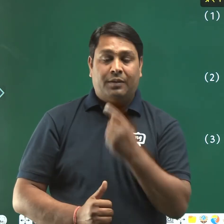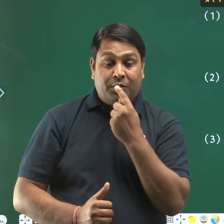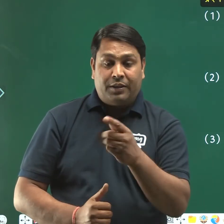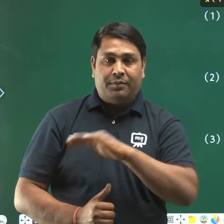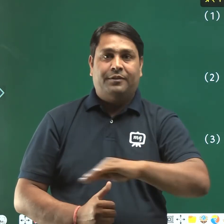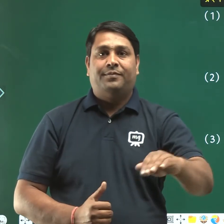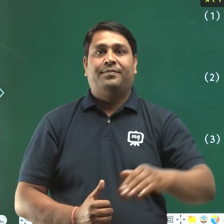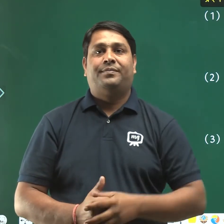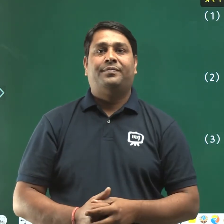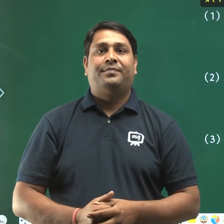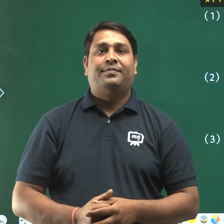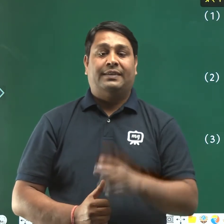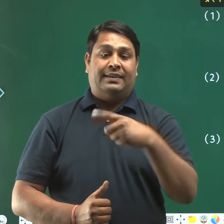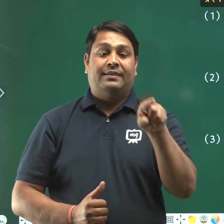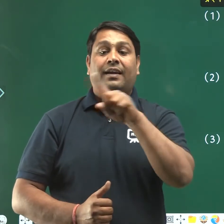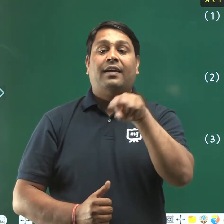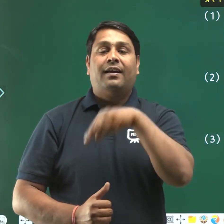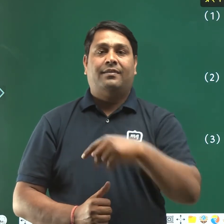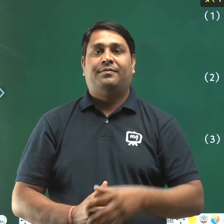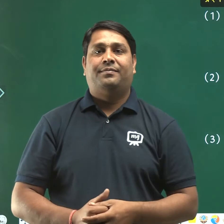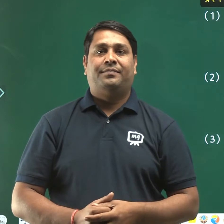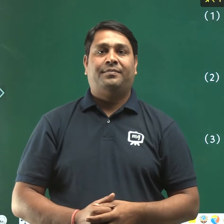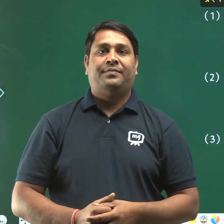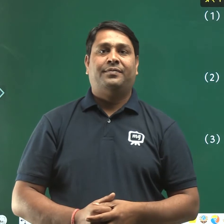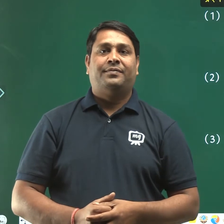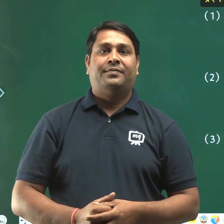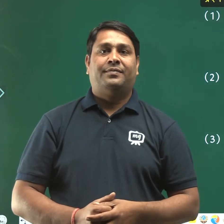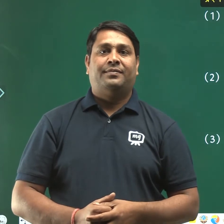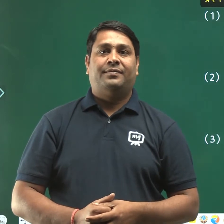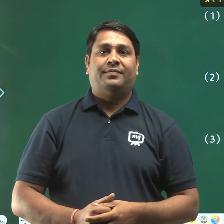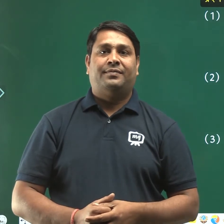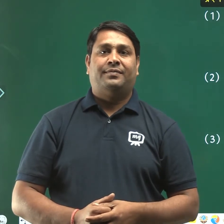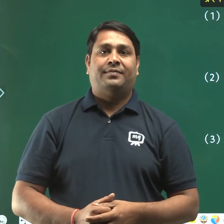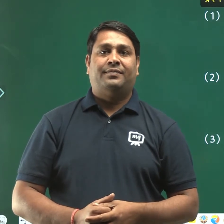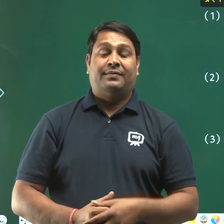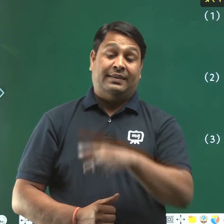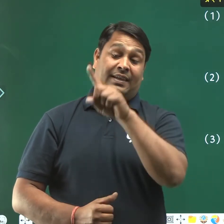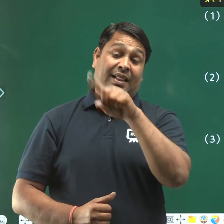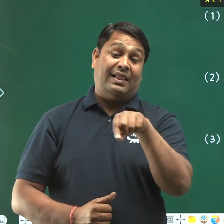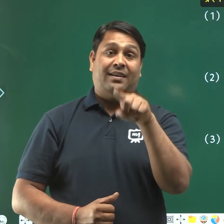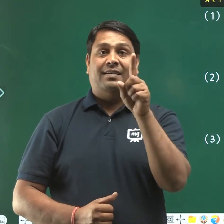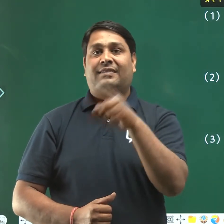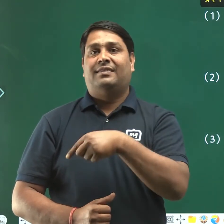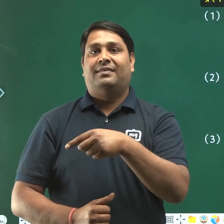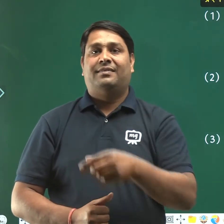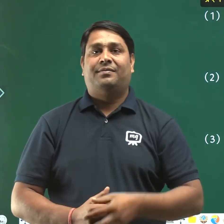बताओ बच्चों सही या गलत? गलत पर निशान लगाया